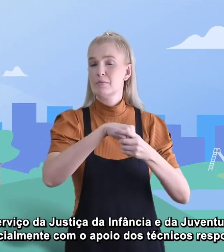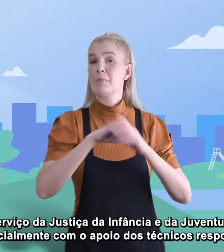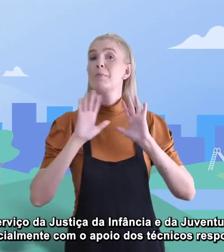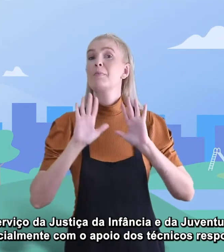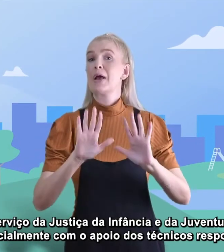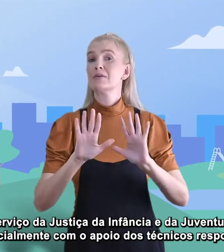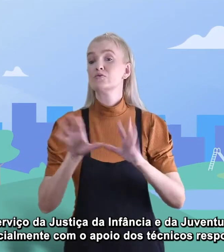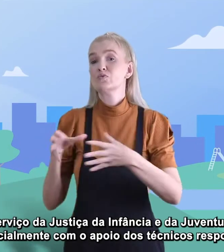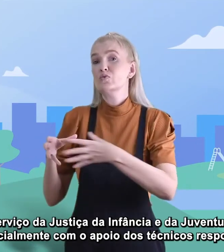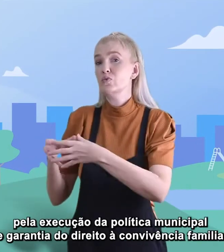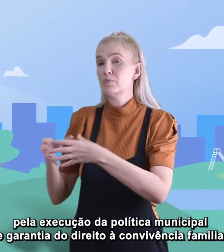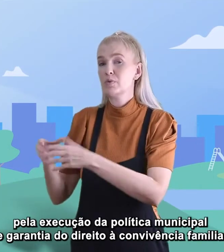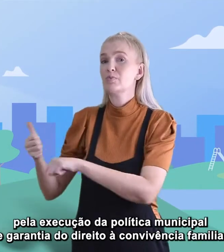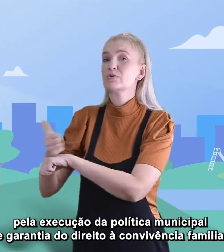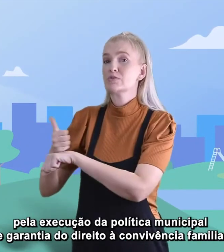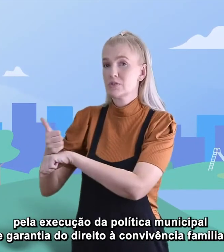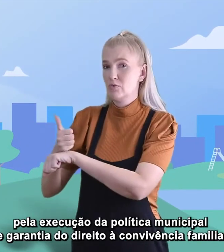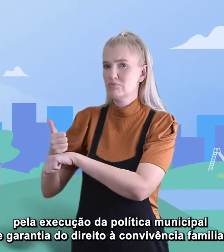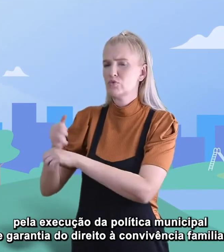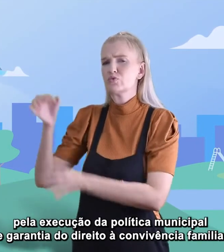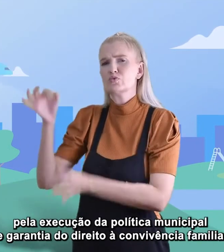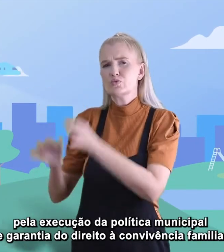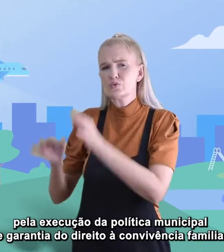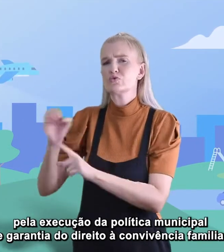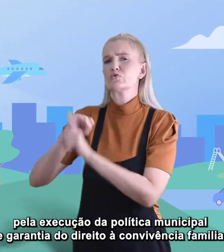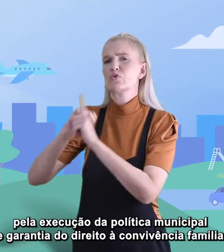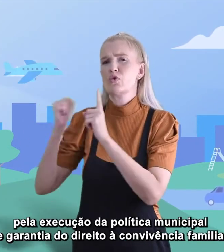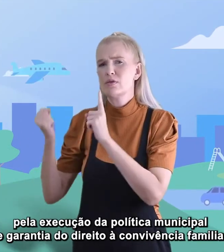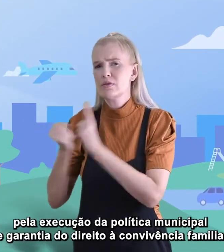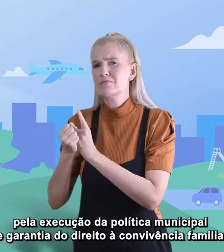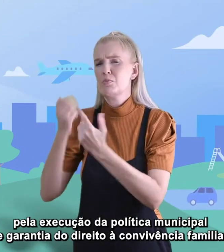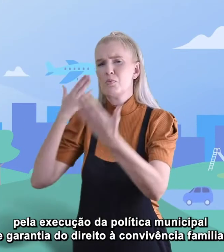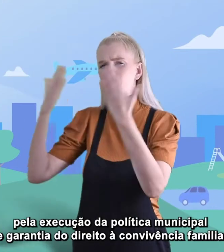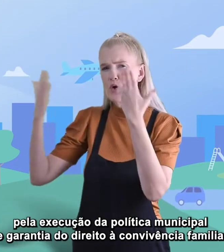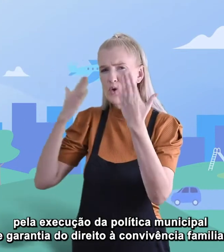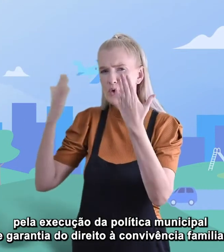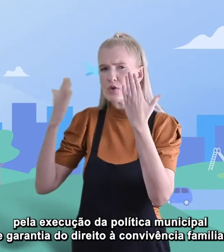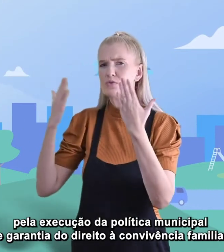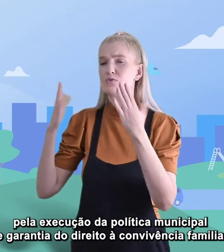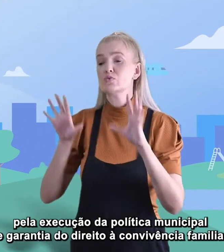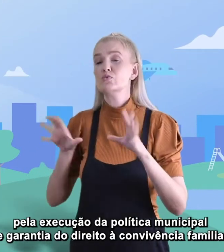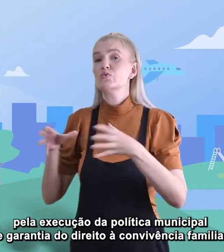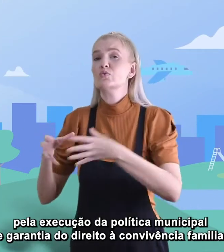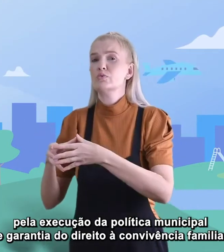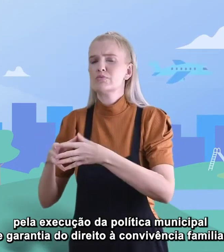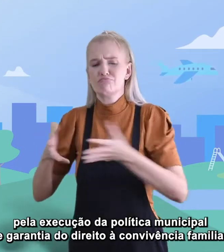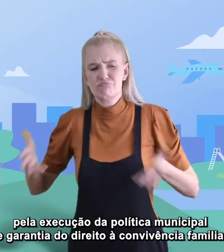técnicos responsáveis pela execução da Política Municipal de Garantia do Direito à Convivência Familiar.